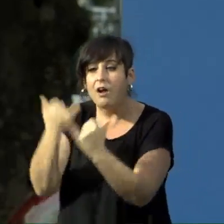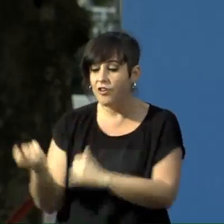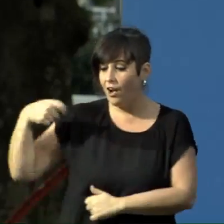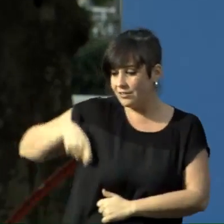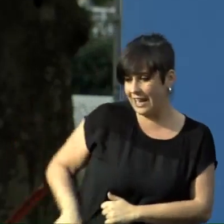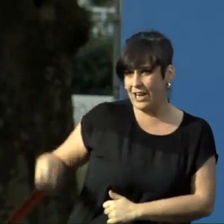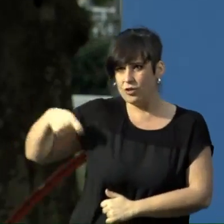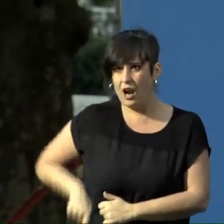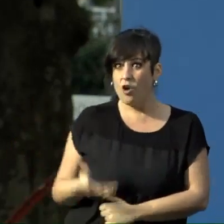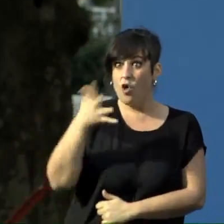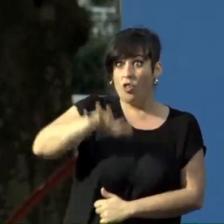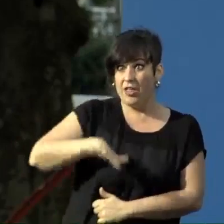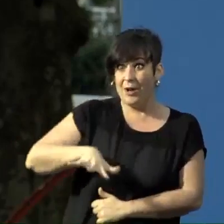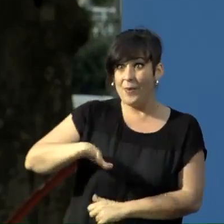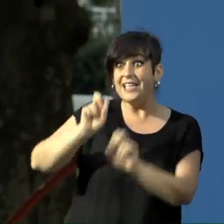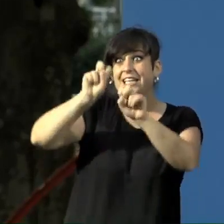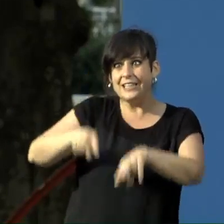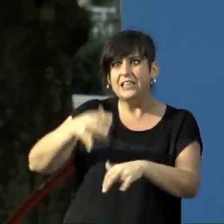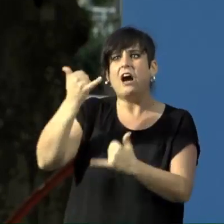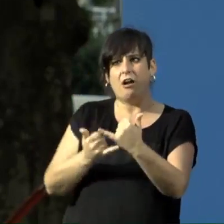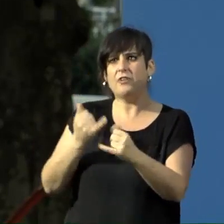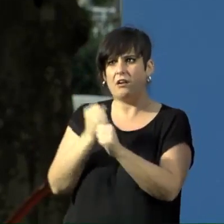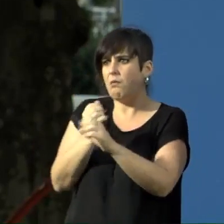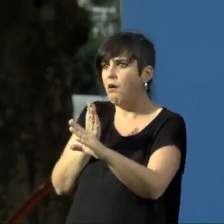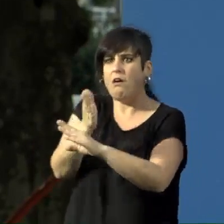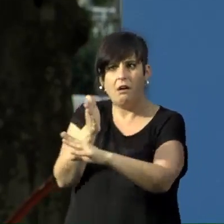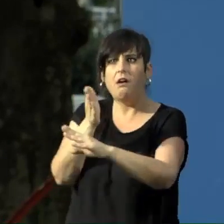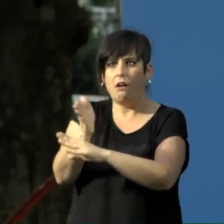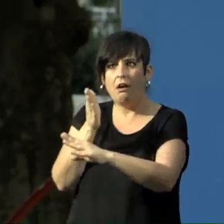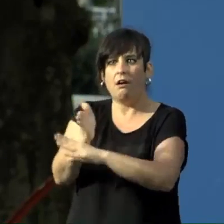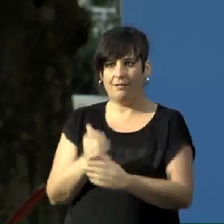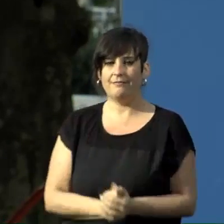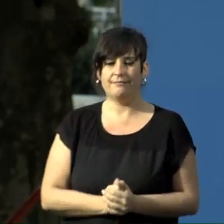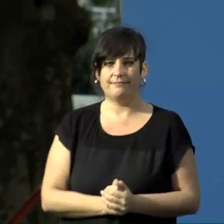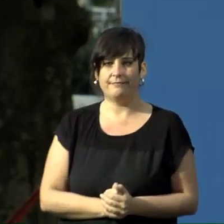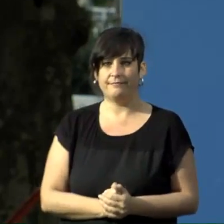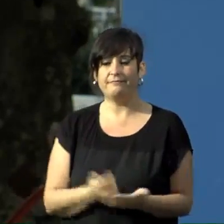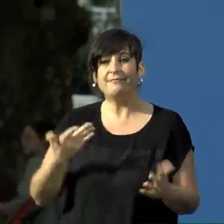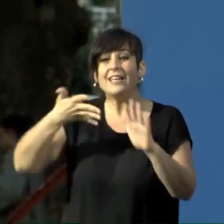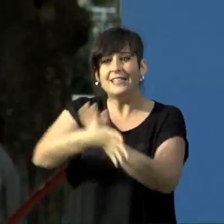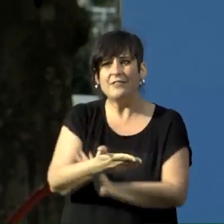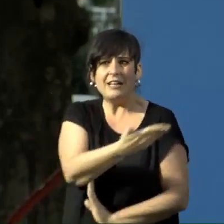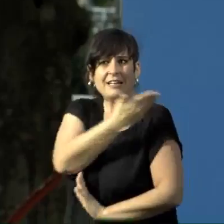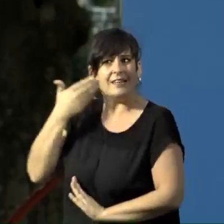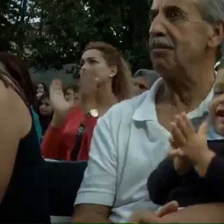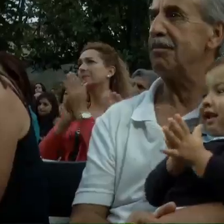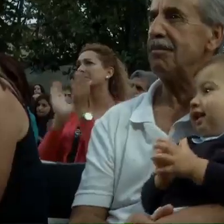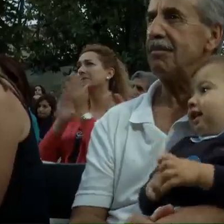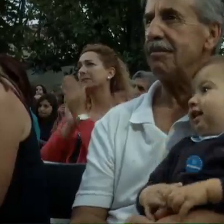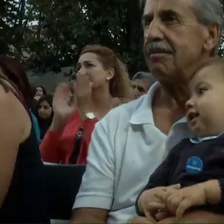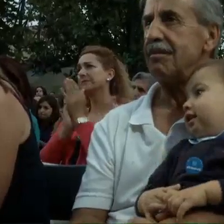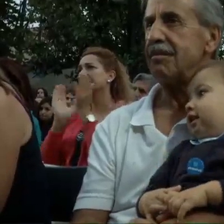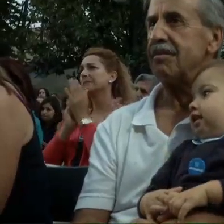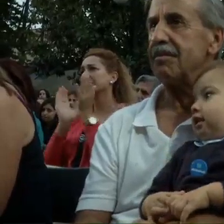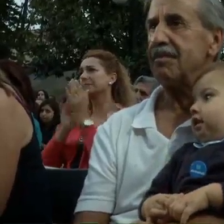neste concello e non faltaron un solo día ao seu posto de traballo, dándolle unha lección de dignidade ao Partido Popular.